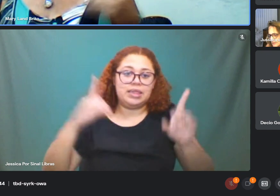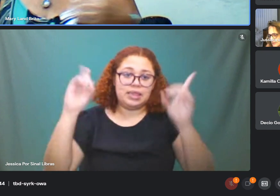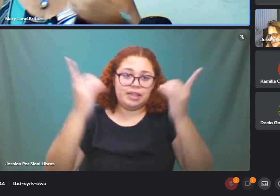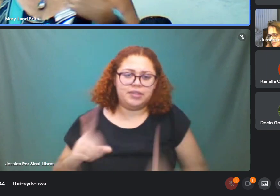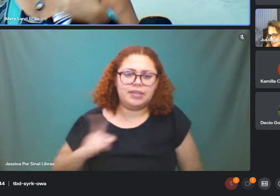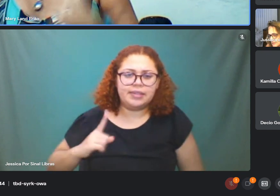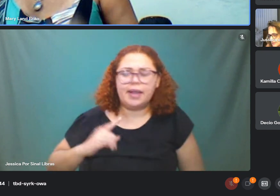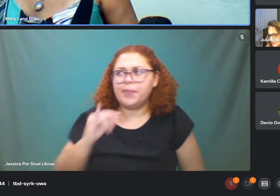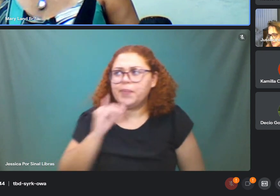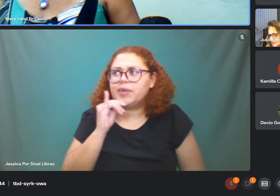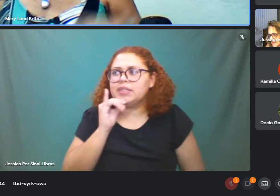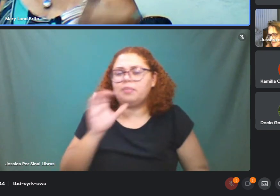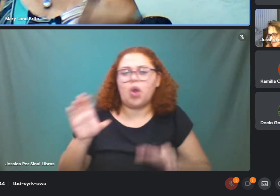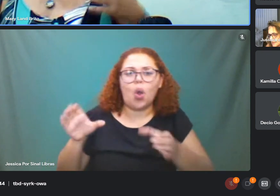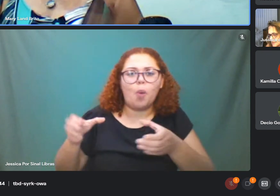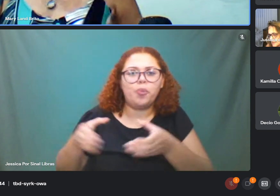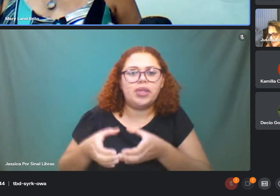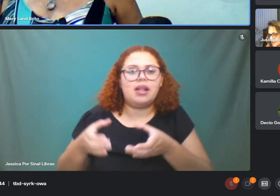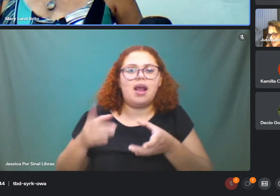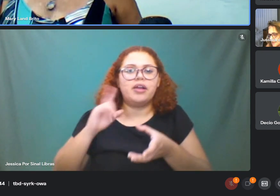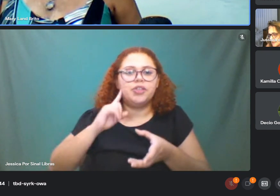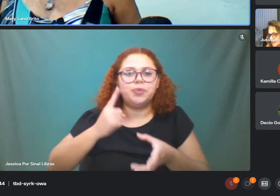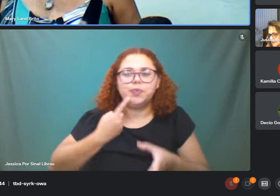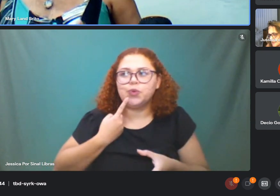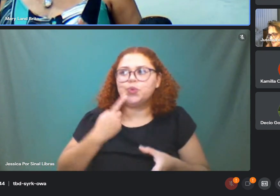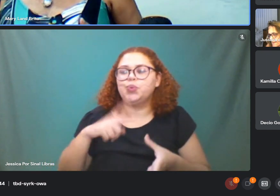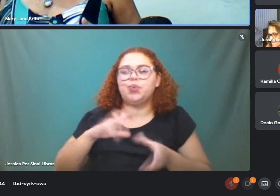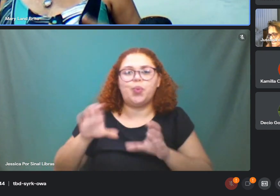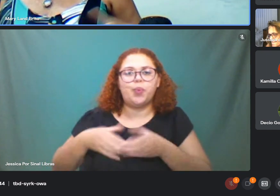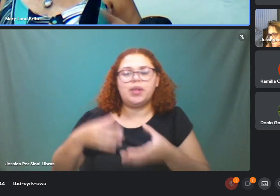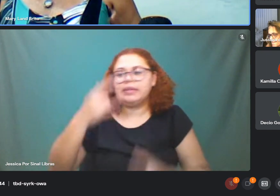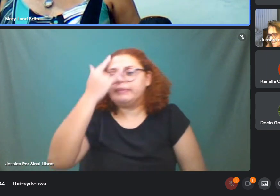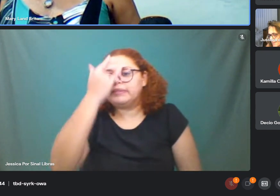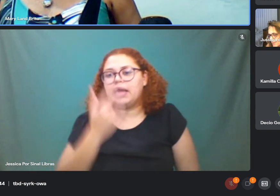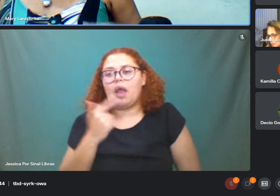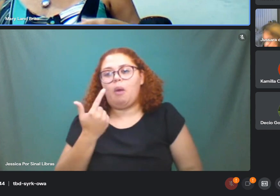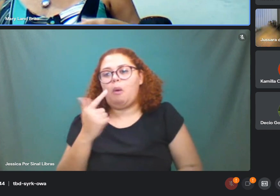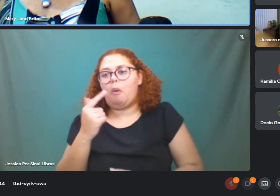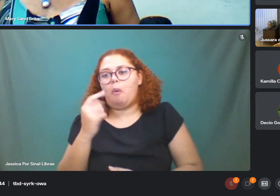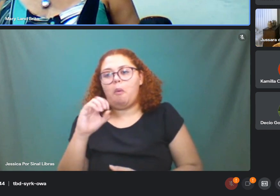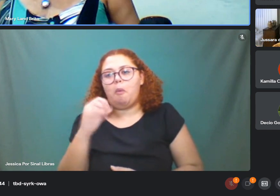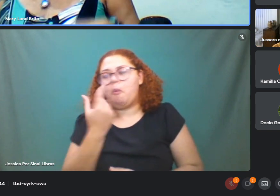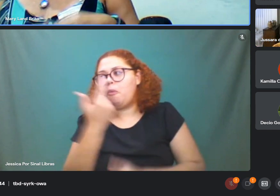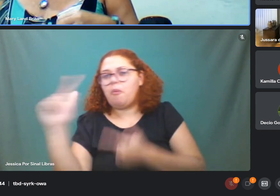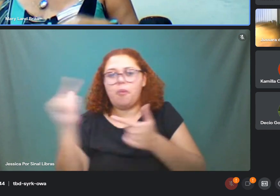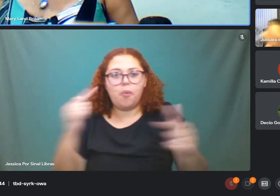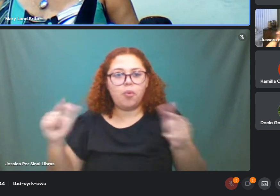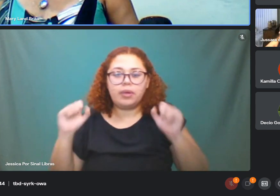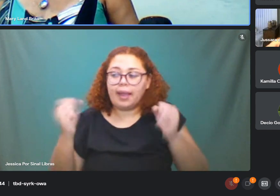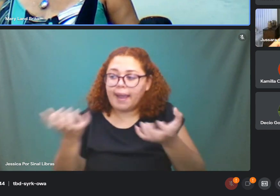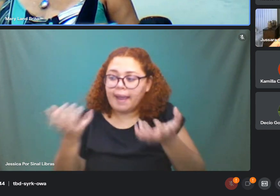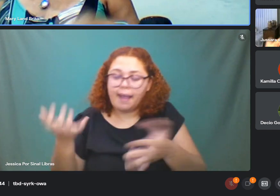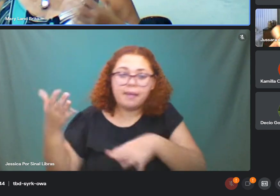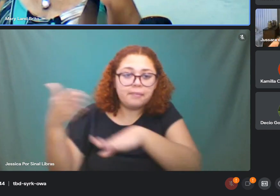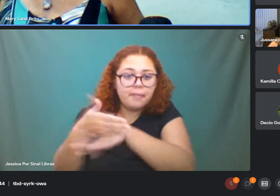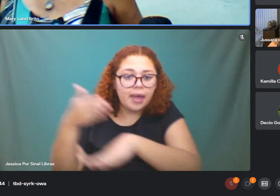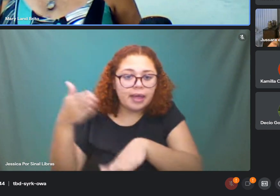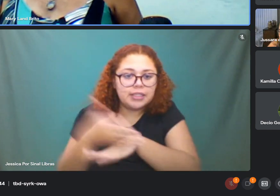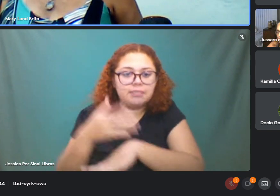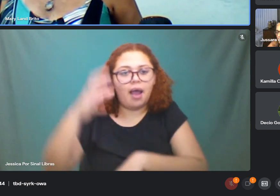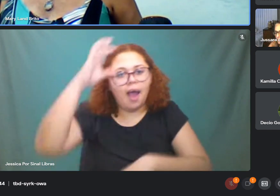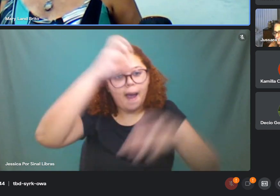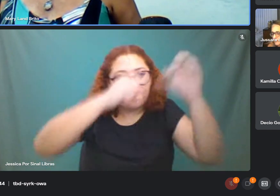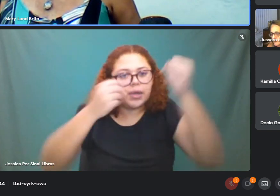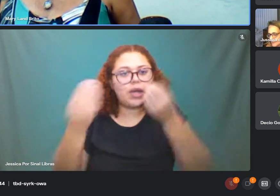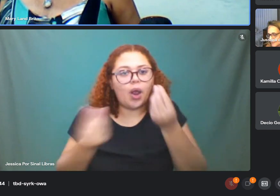pessoas cegas ou outros tipos de deficiência que queiram participar de aprender como